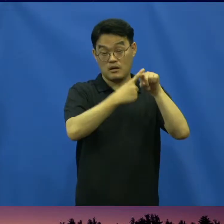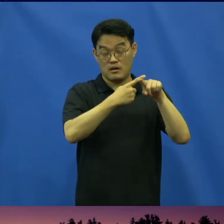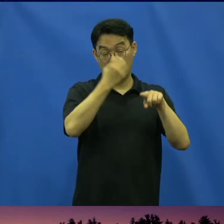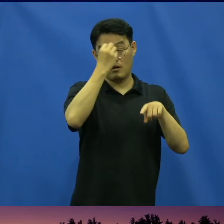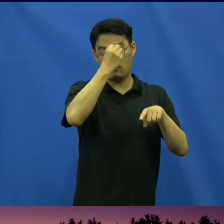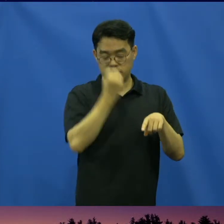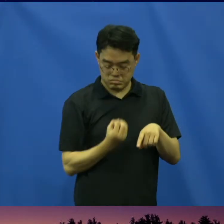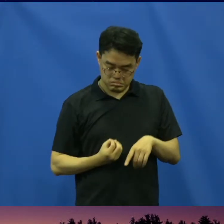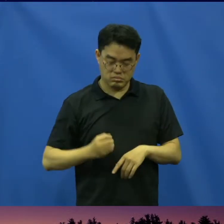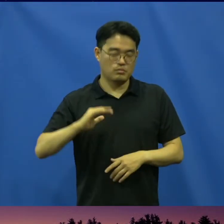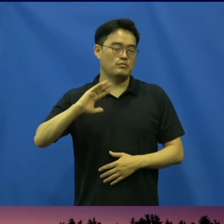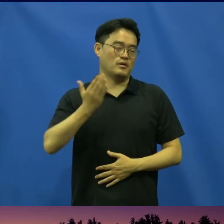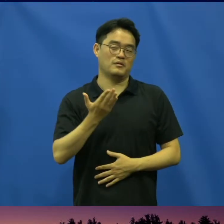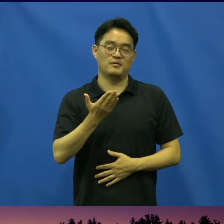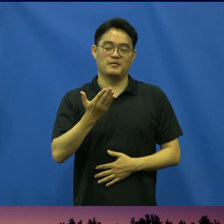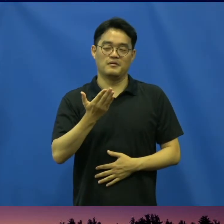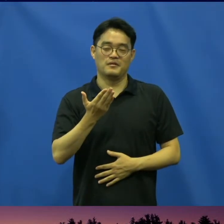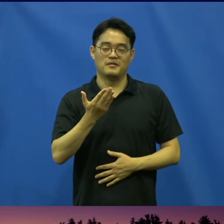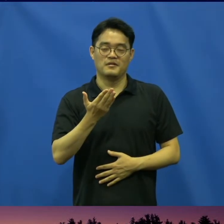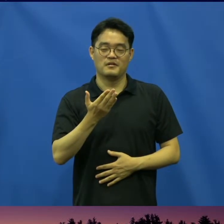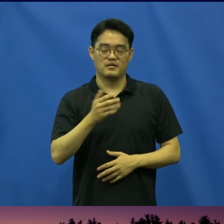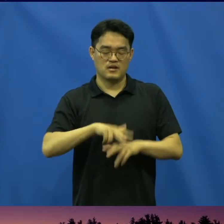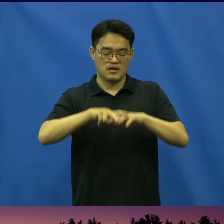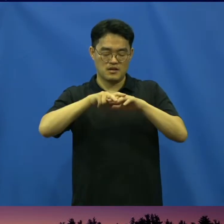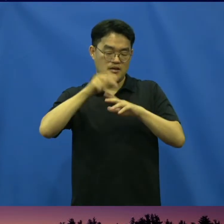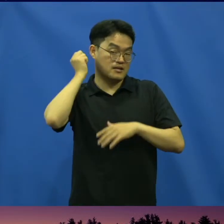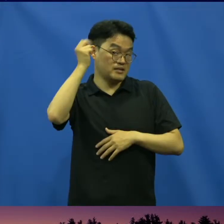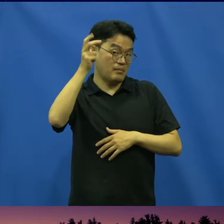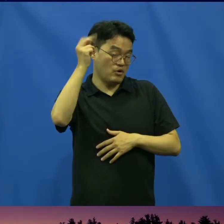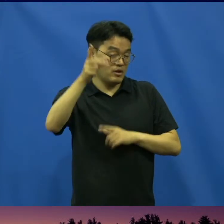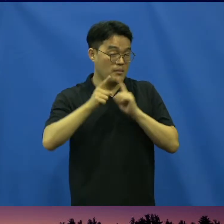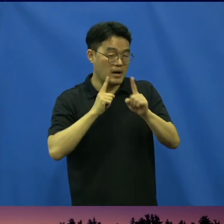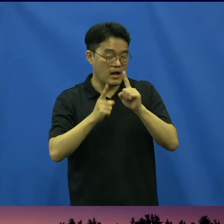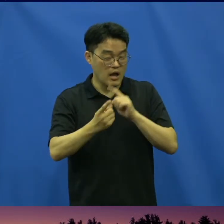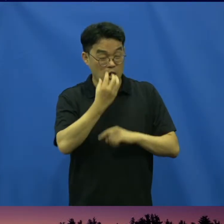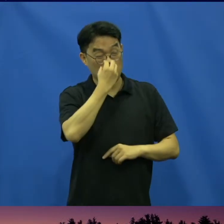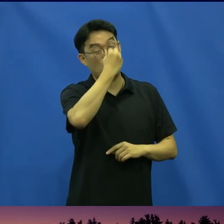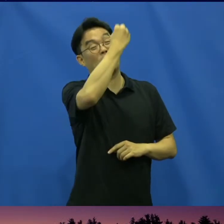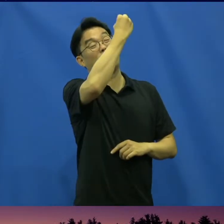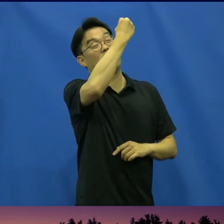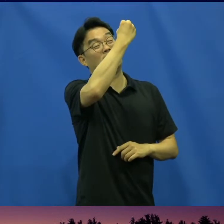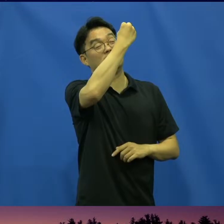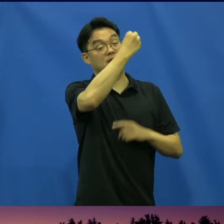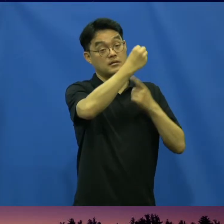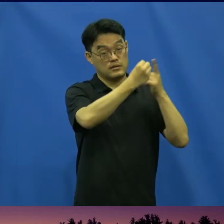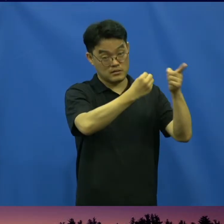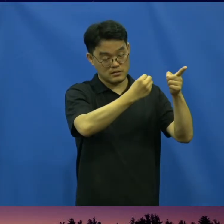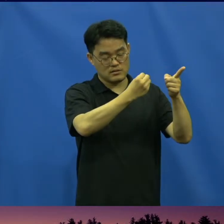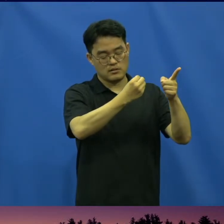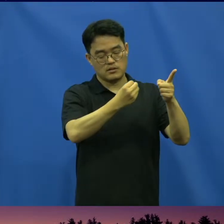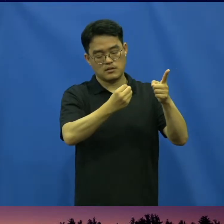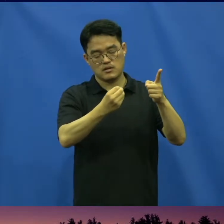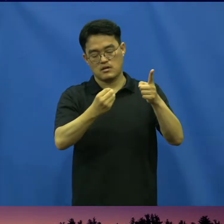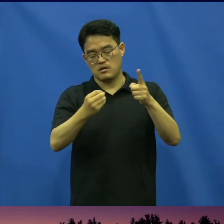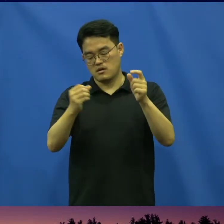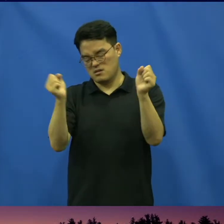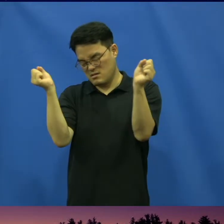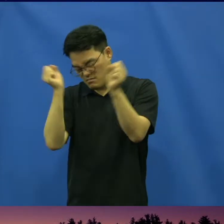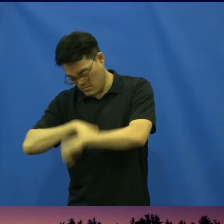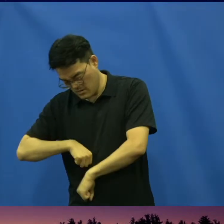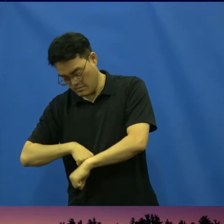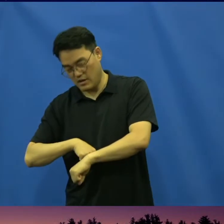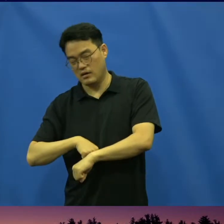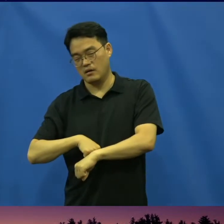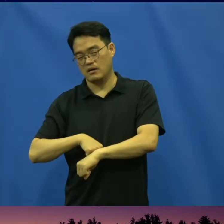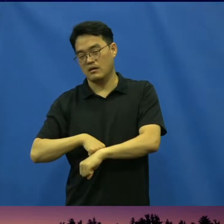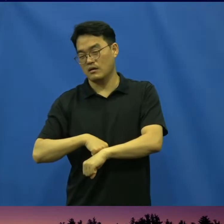이 교만은 눈이 어두워져서 그런 거죠. 자기가 망하는 줄을 모르는 거죠. 여러분 사단이 하와에게 찾아와 어떻게 유혹을 했습니까?